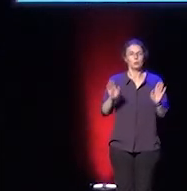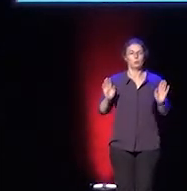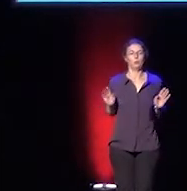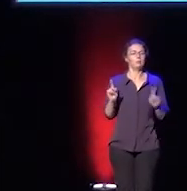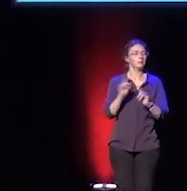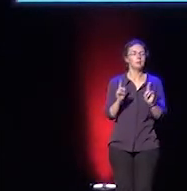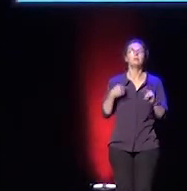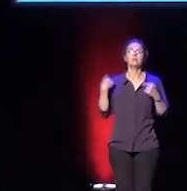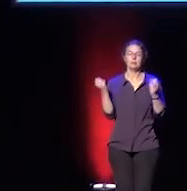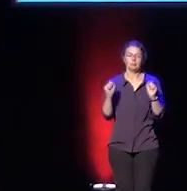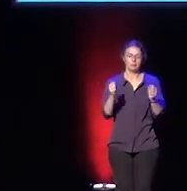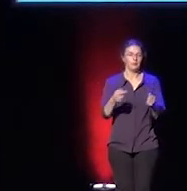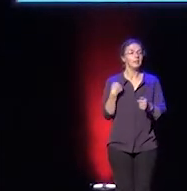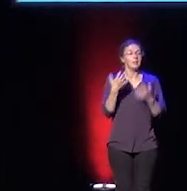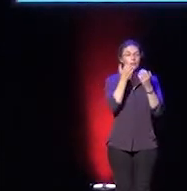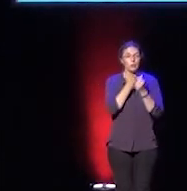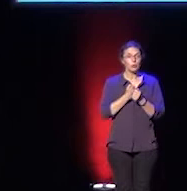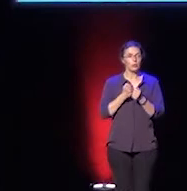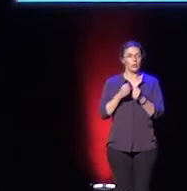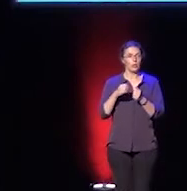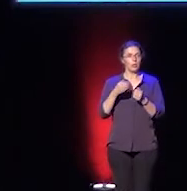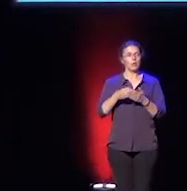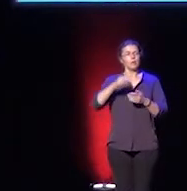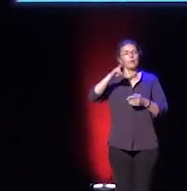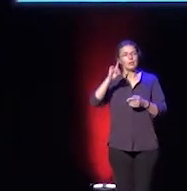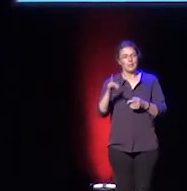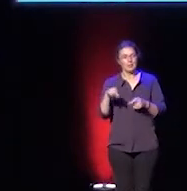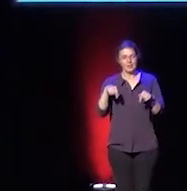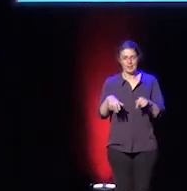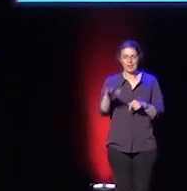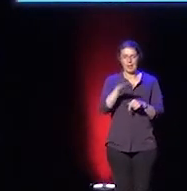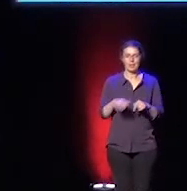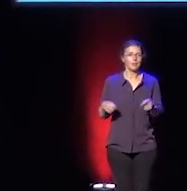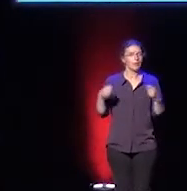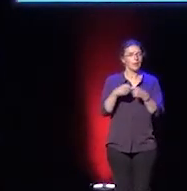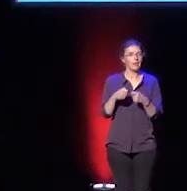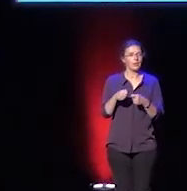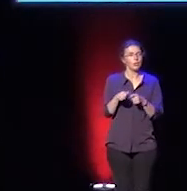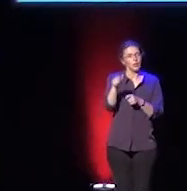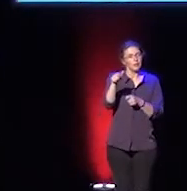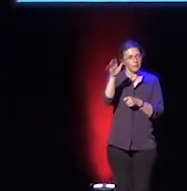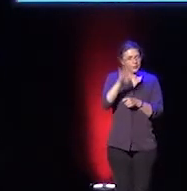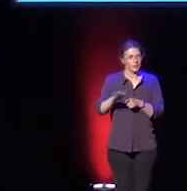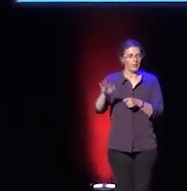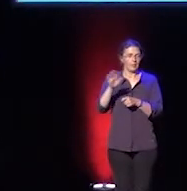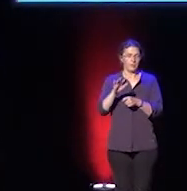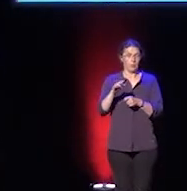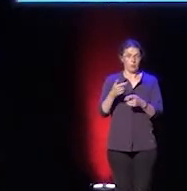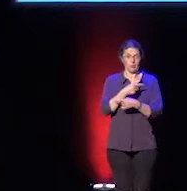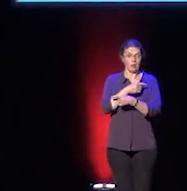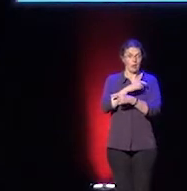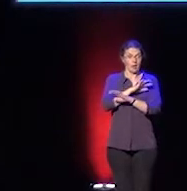zurückschrecken. Ich wünsche dem SOVD hier im Landesverband Nordrhein-Westfalen und